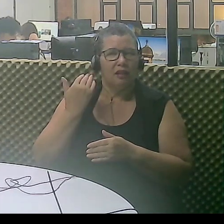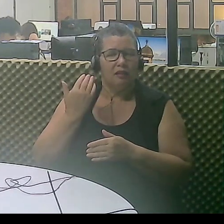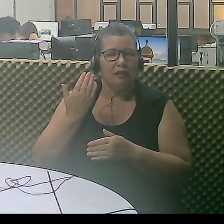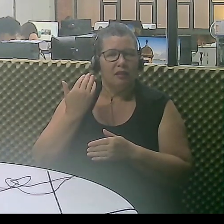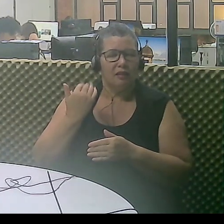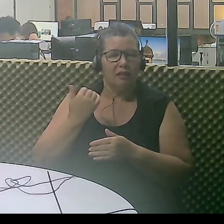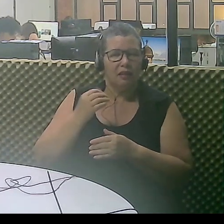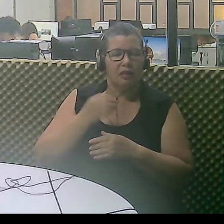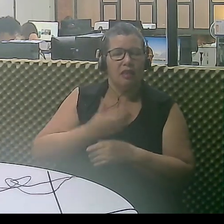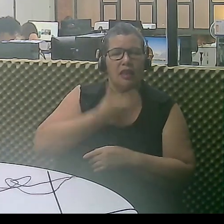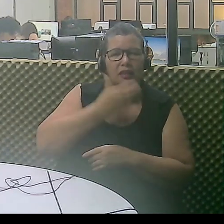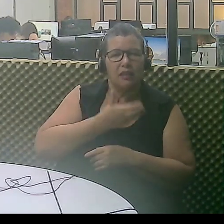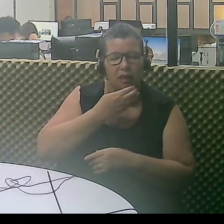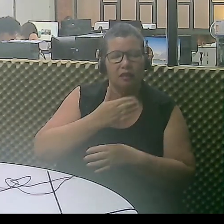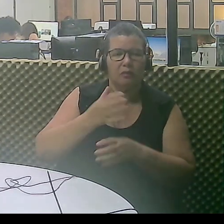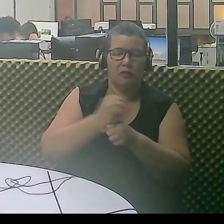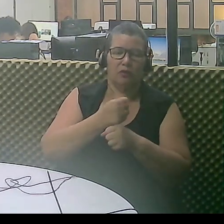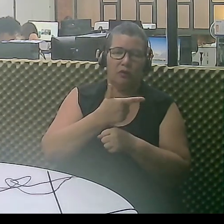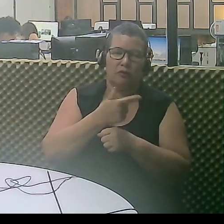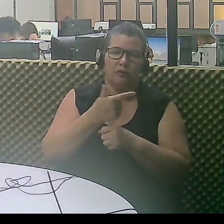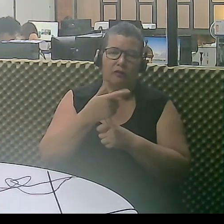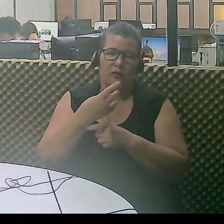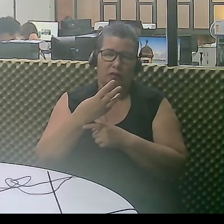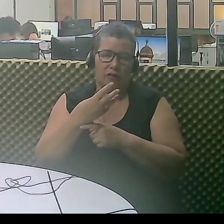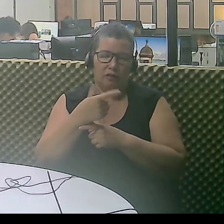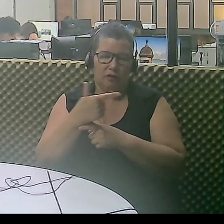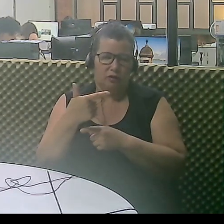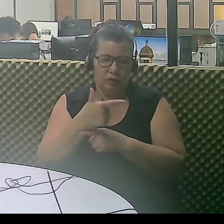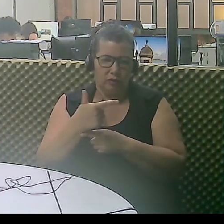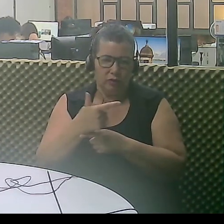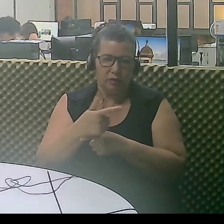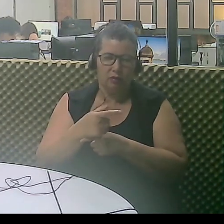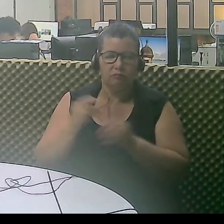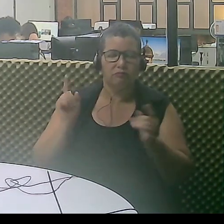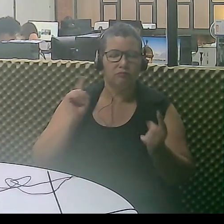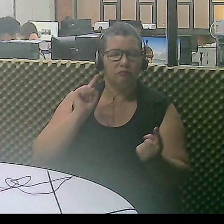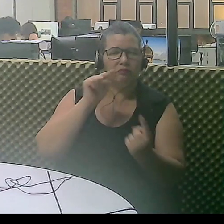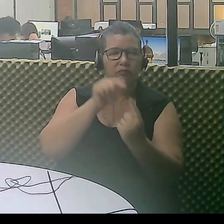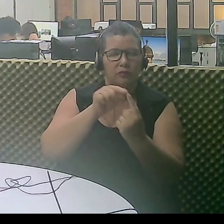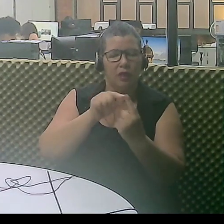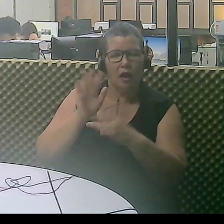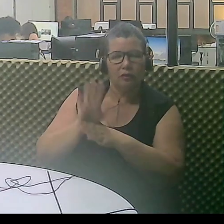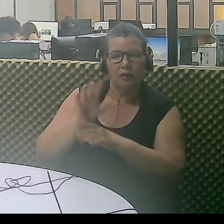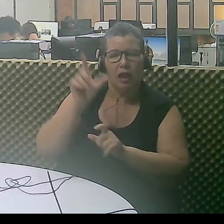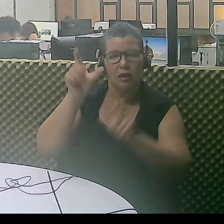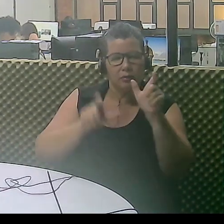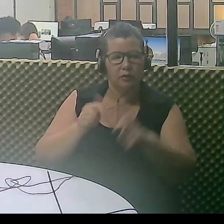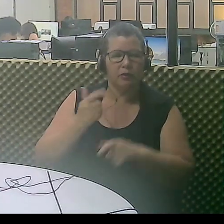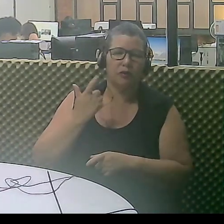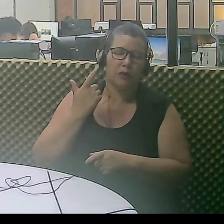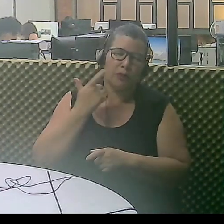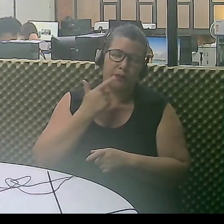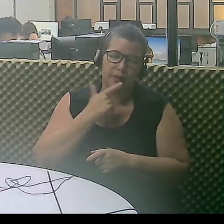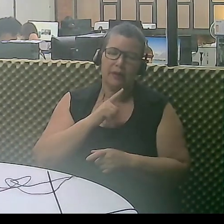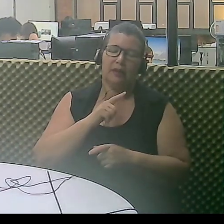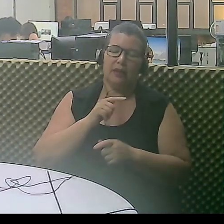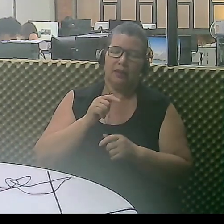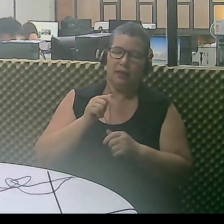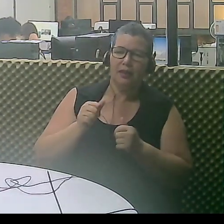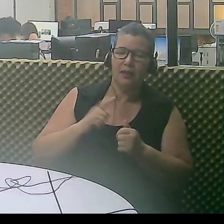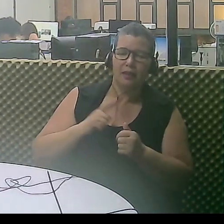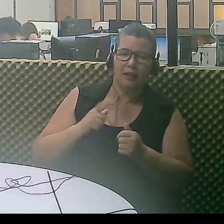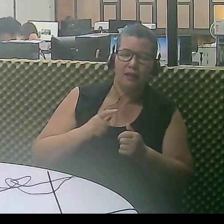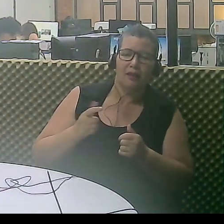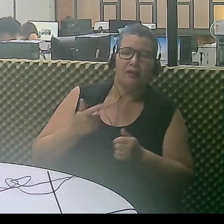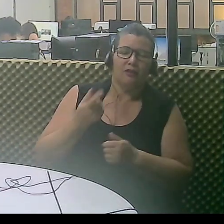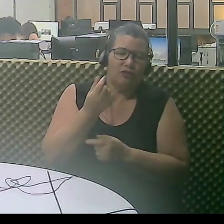de 2022 e tem por objetivo ajudar os cidadãos a restabelecerem o crédito e voltarem ao mercado de consumo por meio